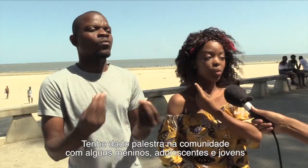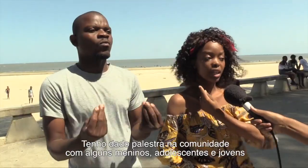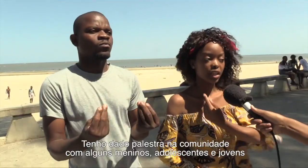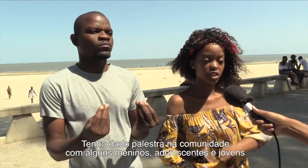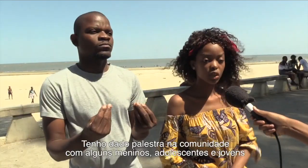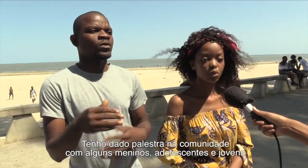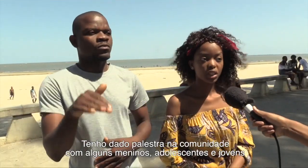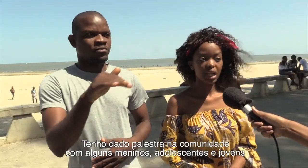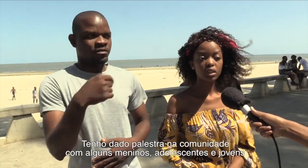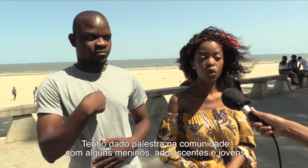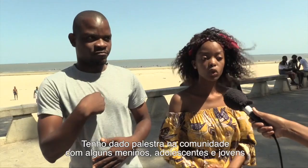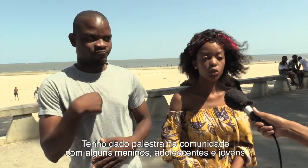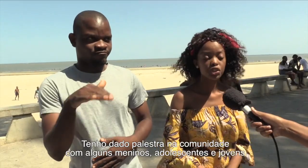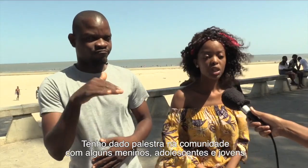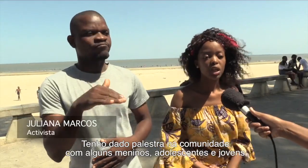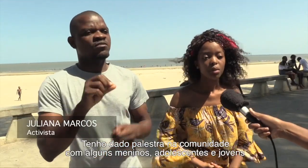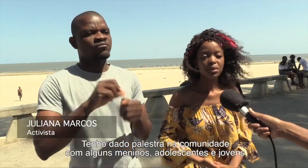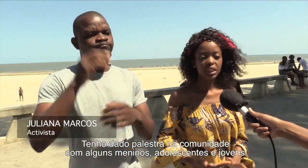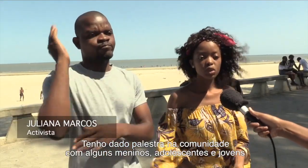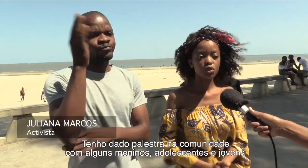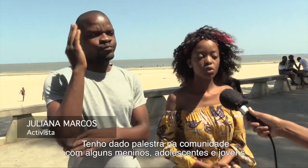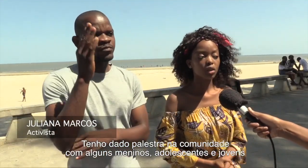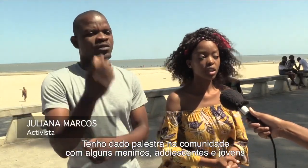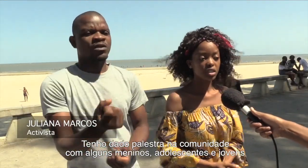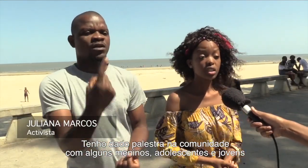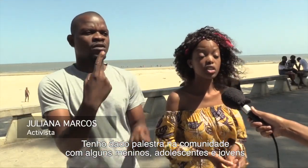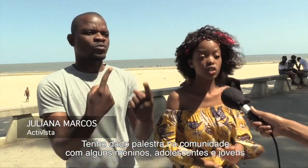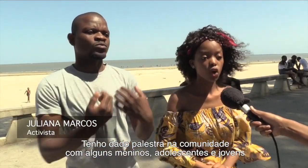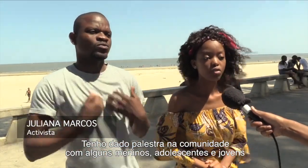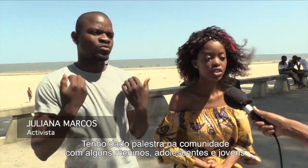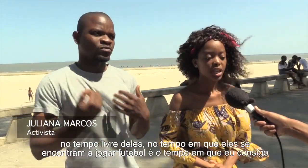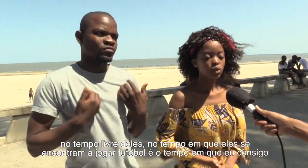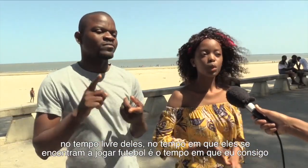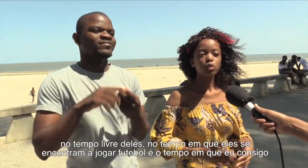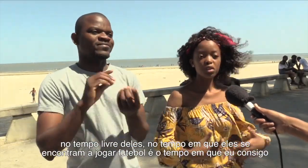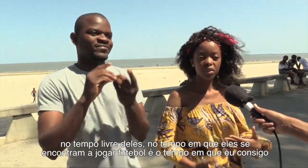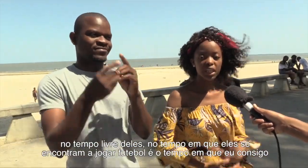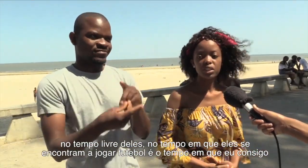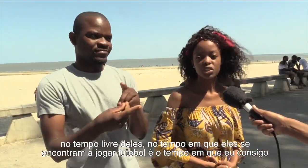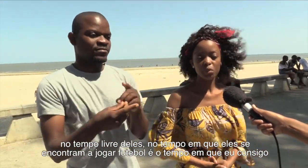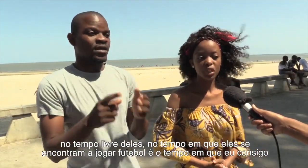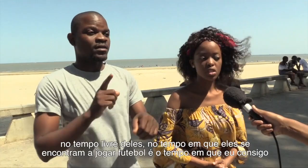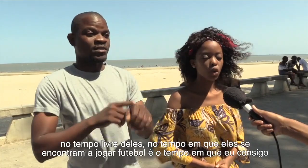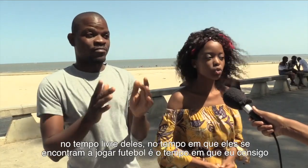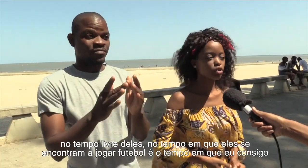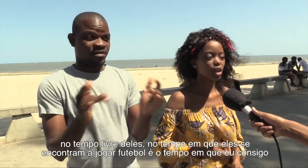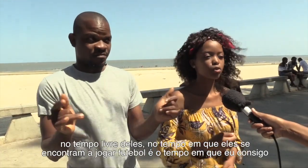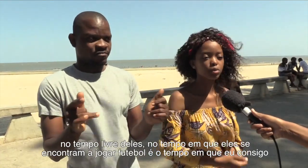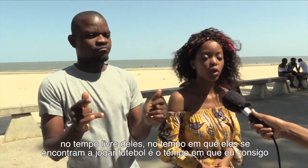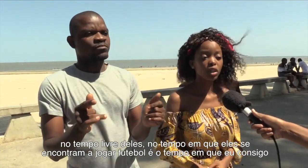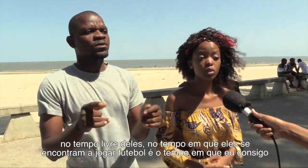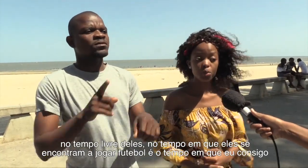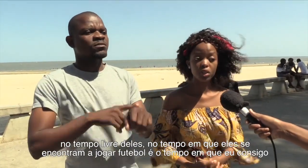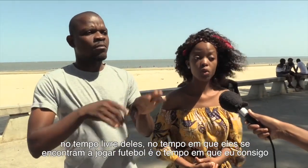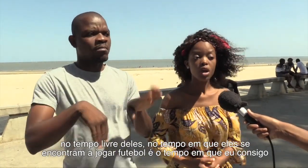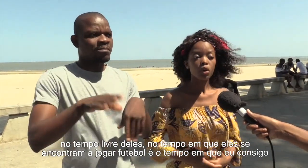Eu tenho dado palestras na comunidade com alguns meninos, adolescentes e jovens. No tempo livre deles, o em que se encontram a jogar